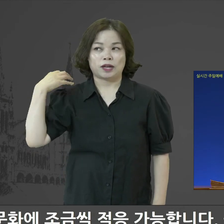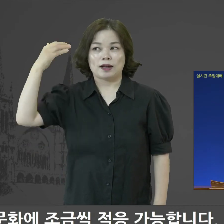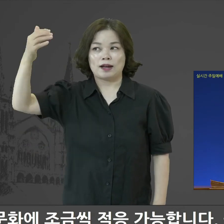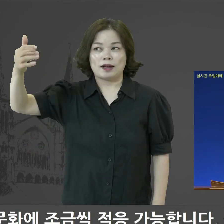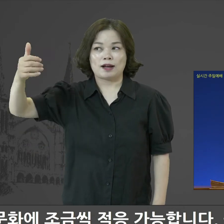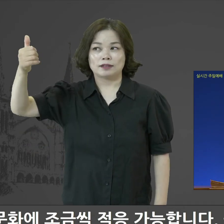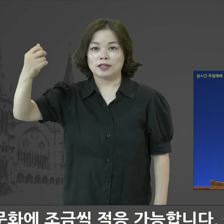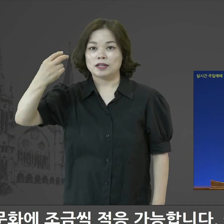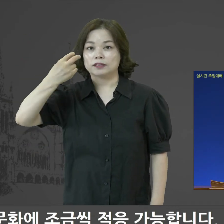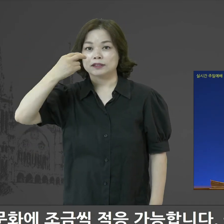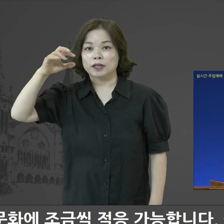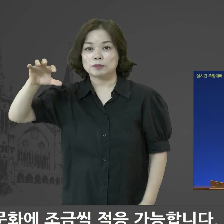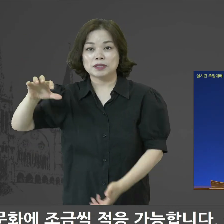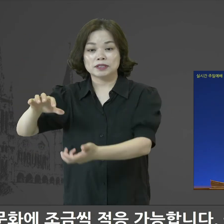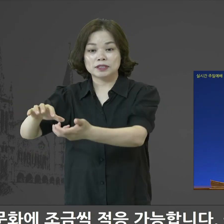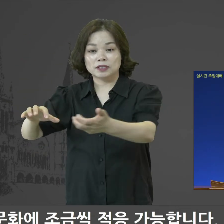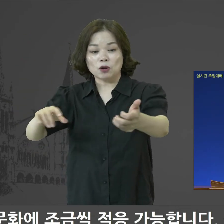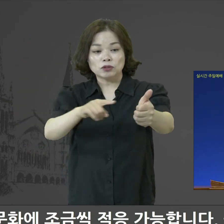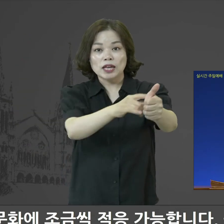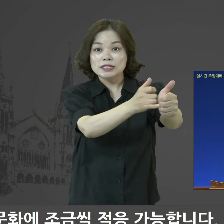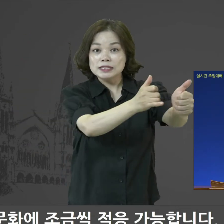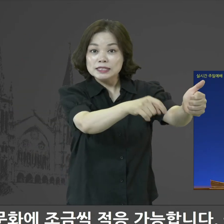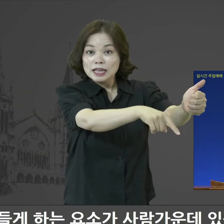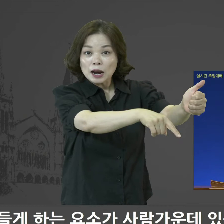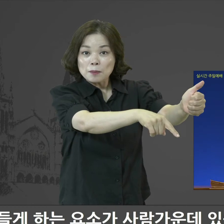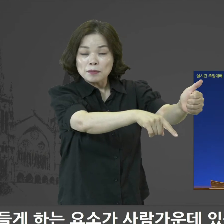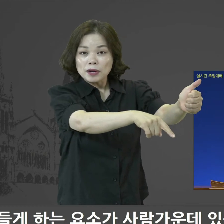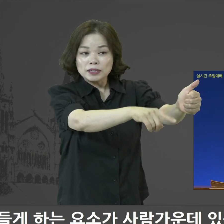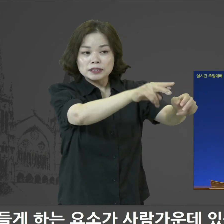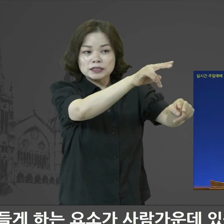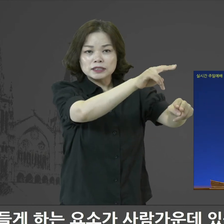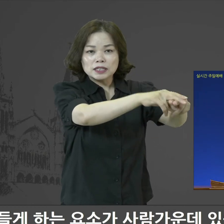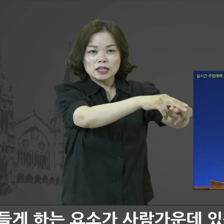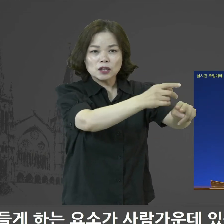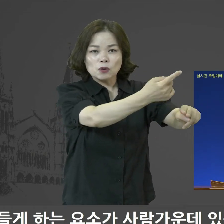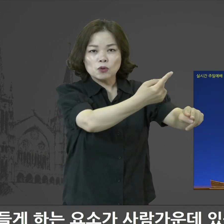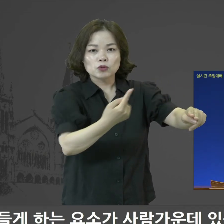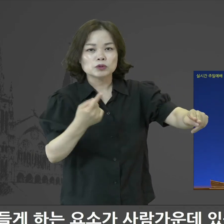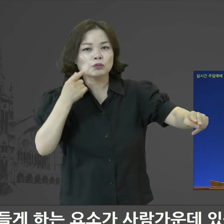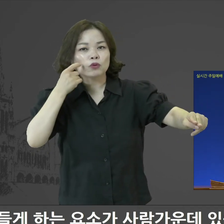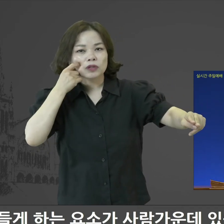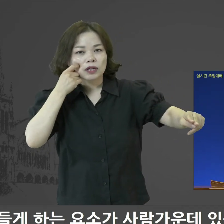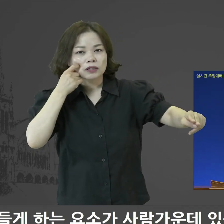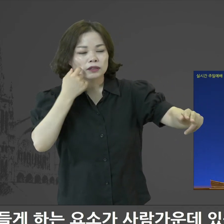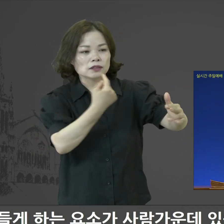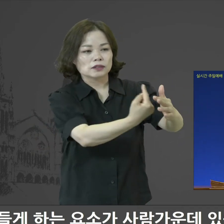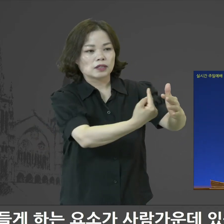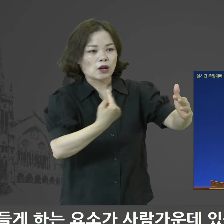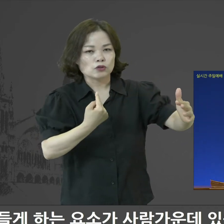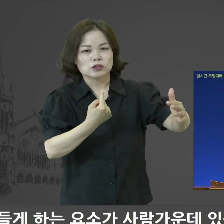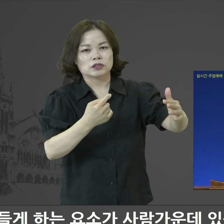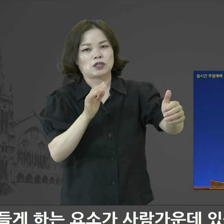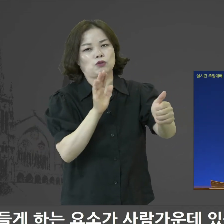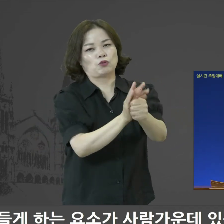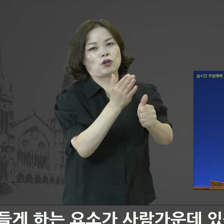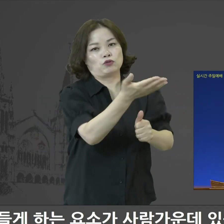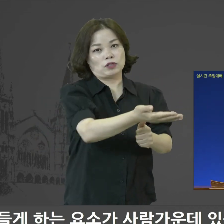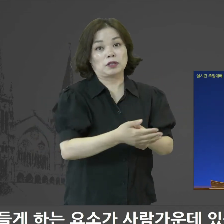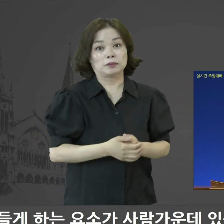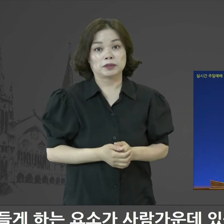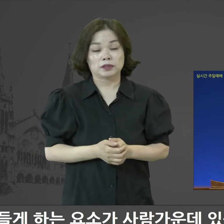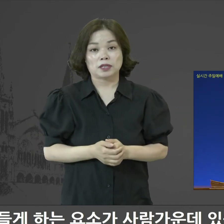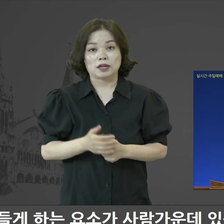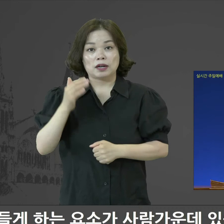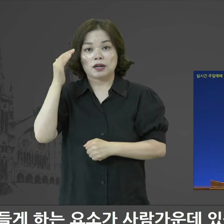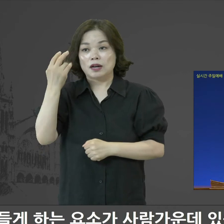하나님의 생명에서 떠나 있는 사람, 그런데 그 자리를 못 떠나는 사람 나올 수 있도록 안내해 줘야 됩니다.